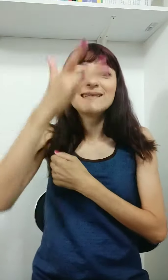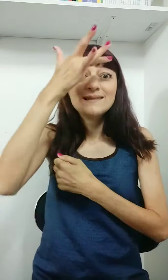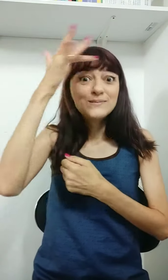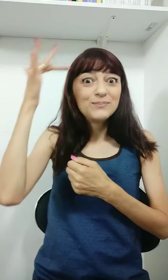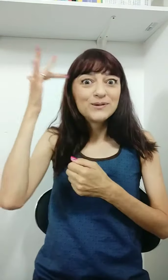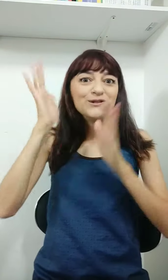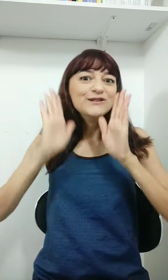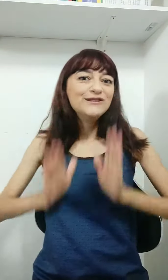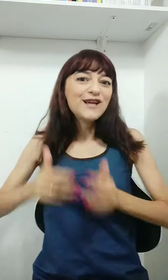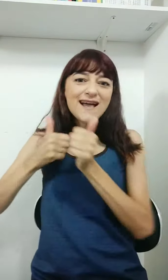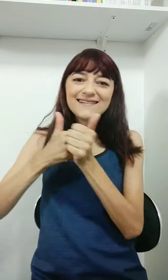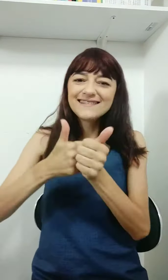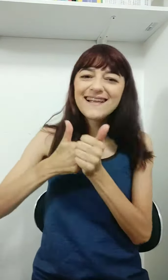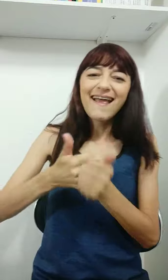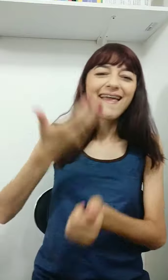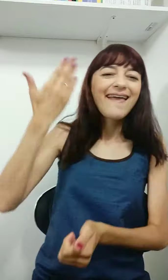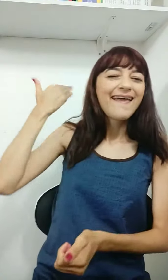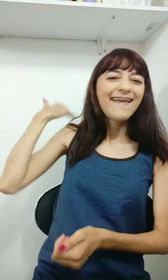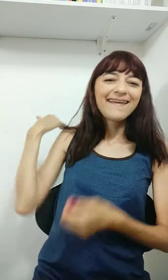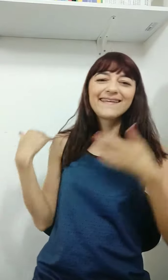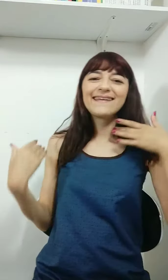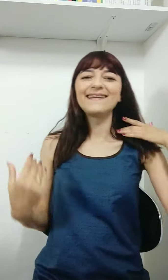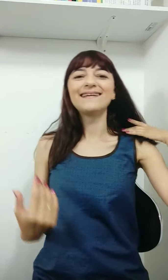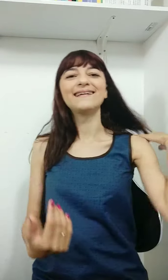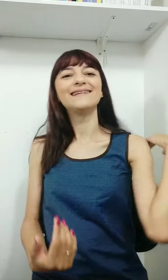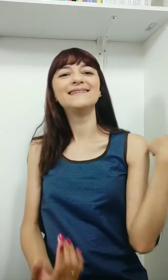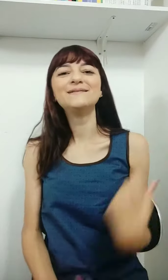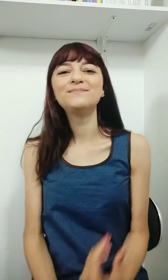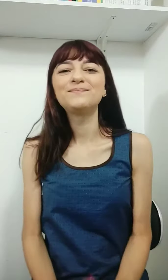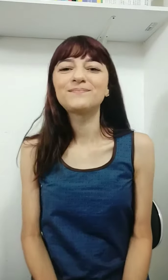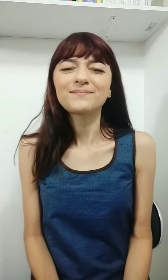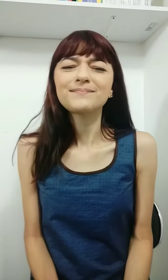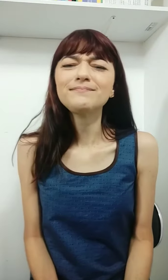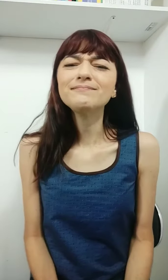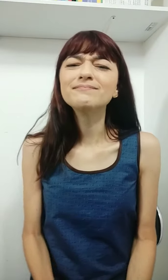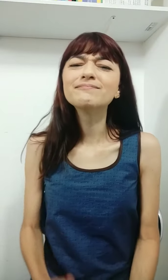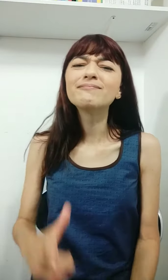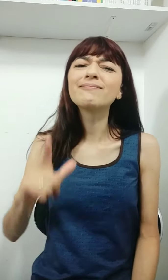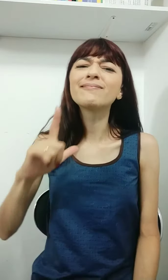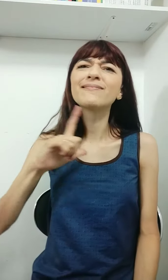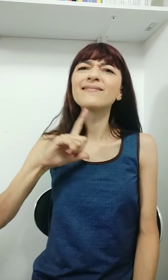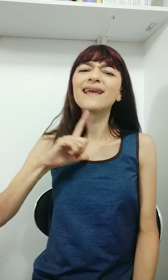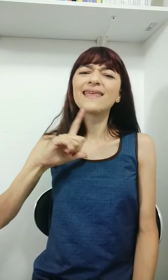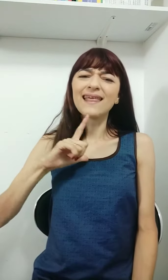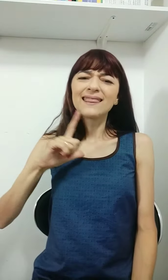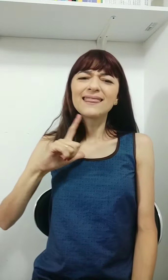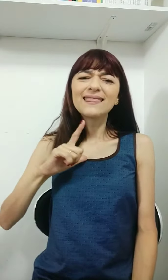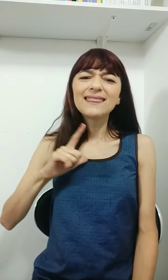chegando aqui, sejam bem-vindos, tá bom? E um abraço também a todos que já me seguem há um tempo.